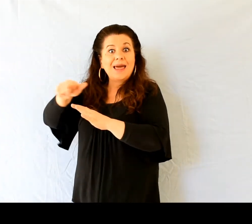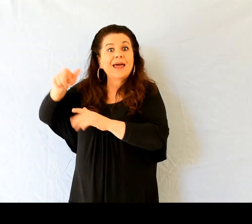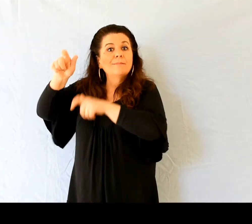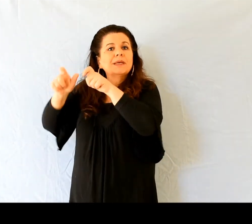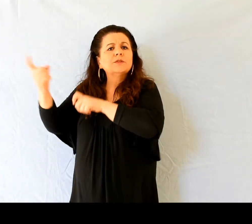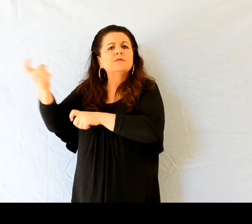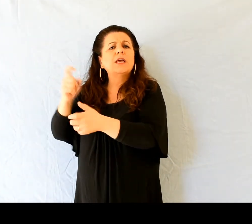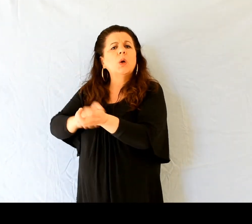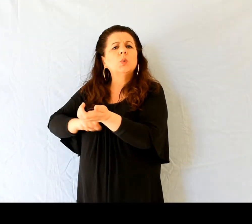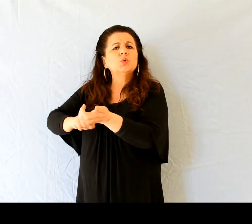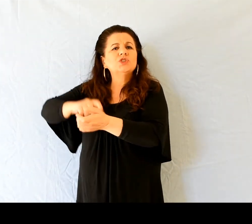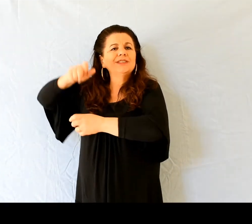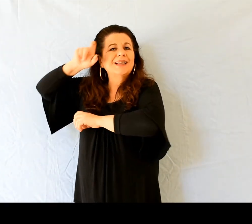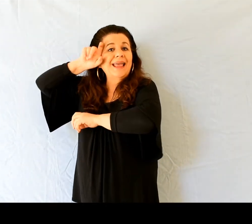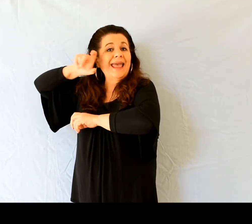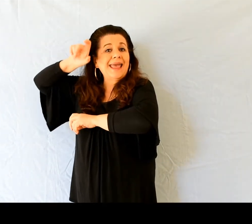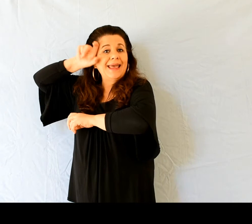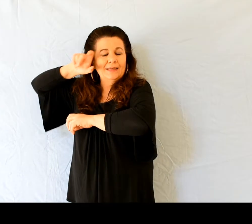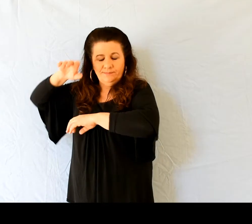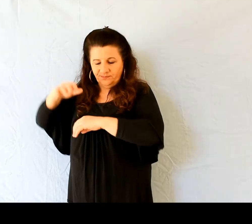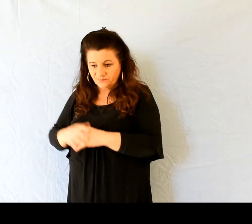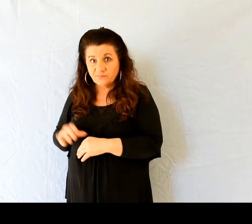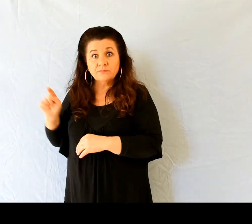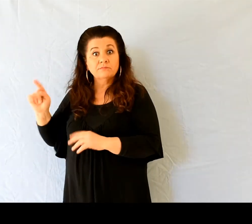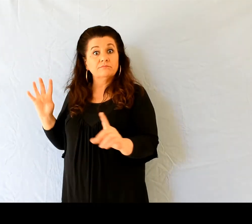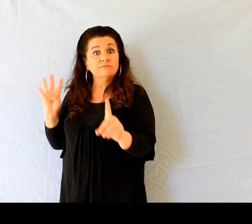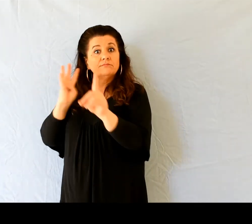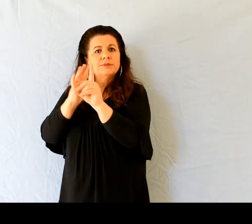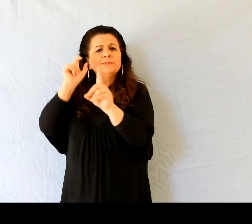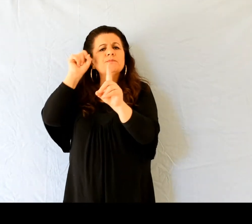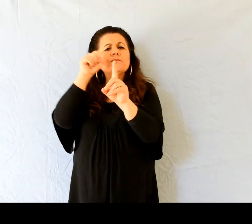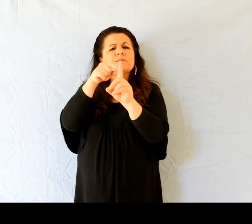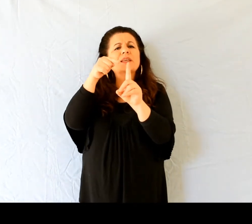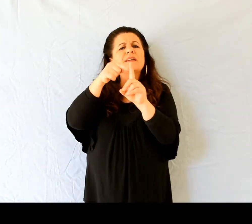Ils abordèrent Philippe, qui était de Bethsaïde en Galilée,